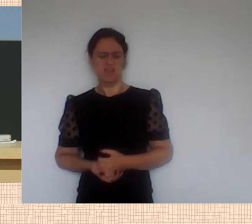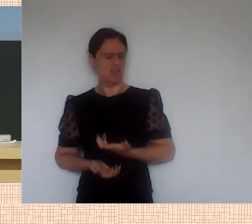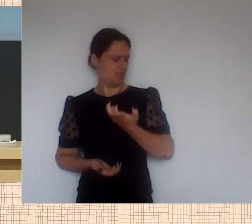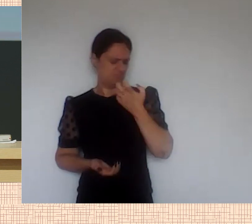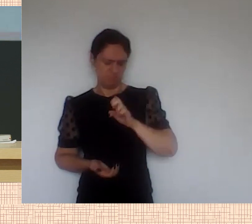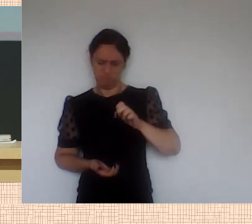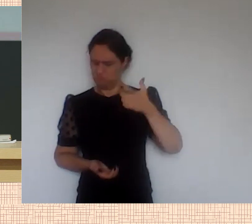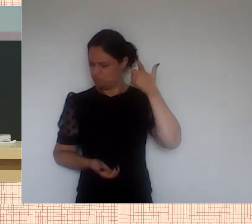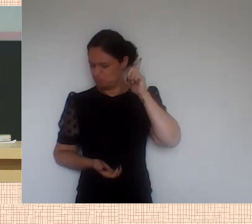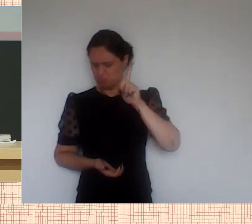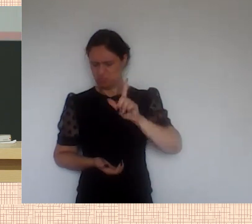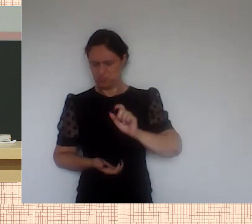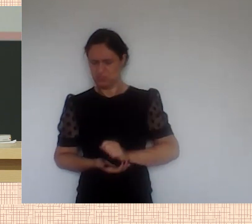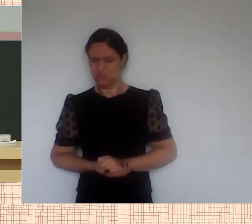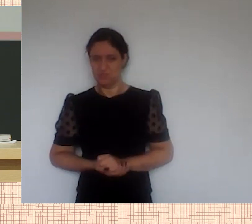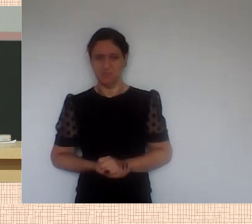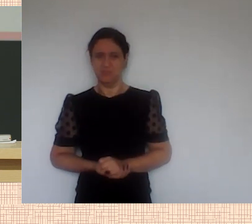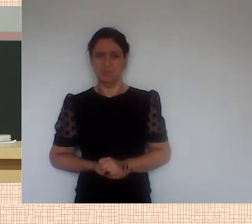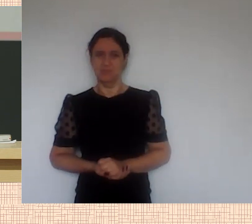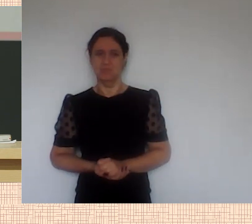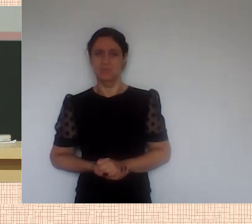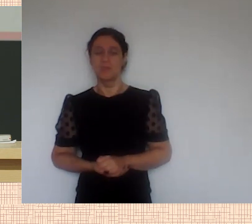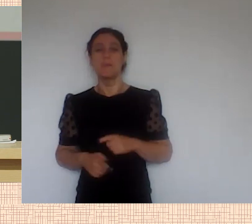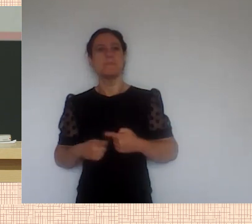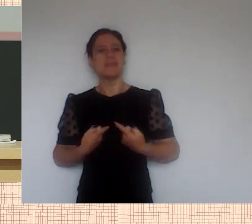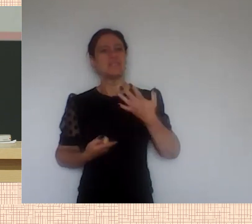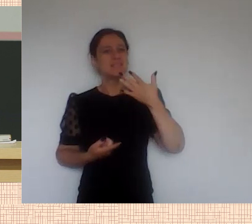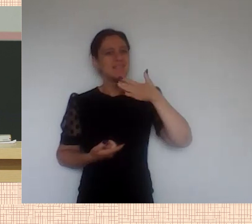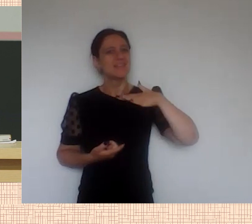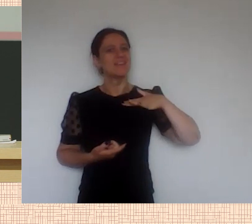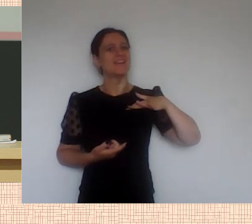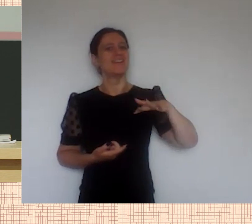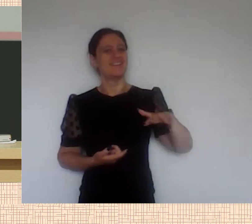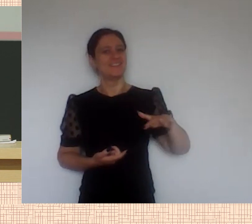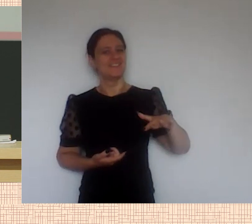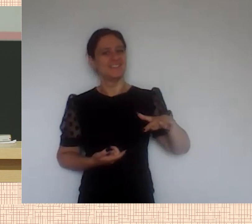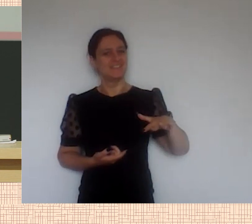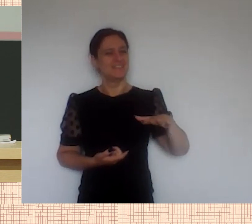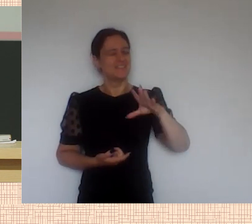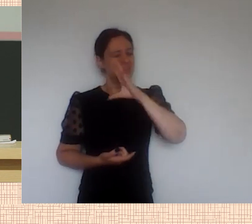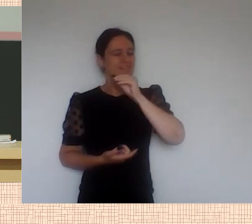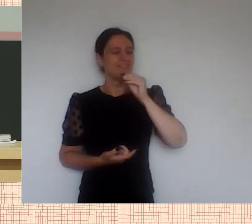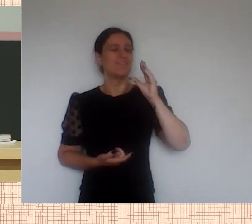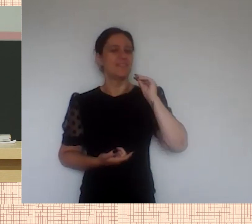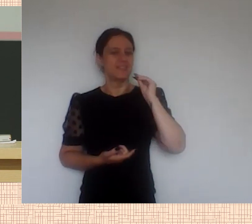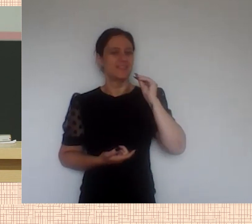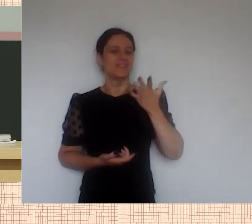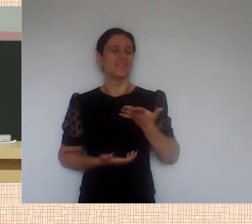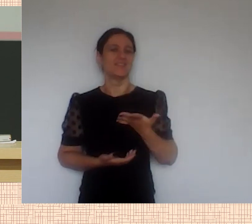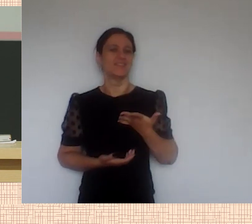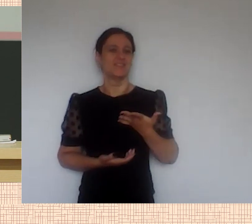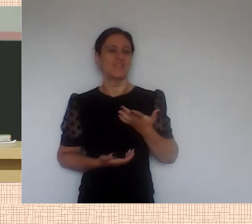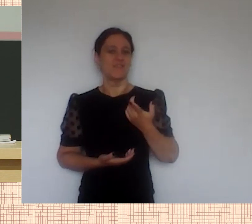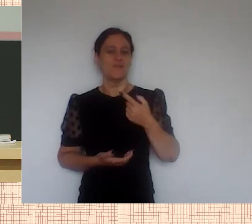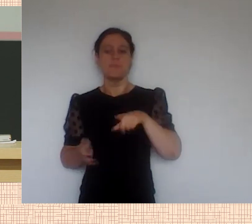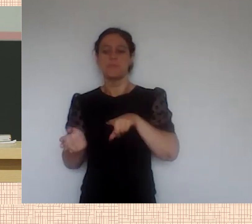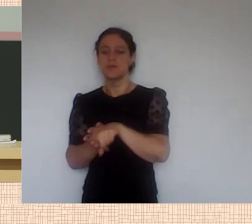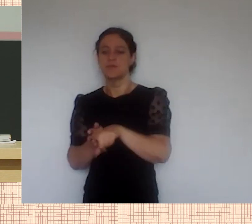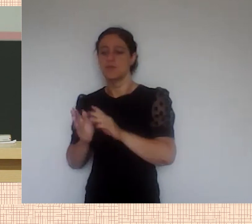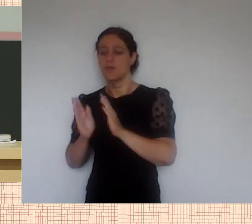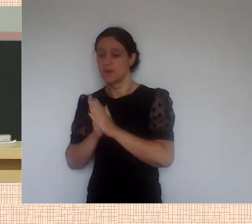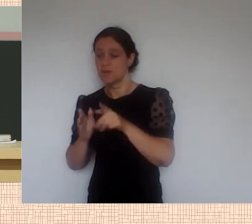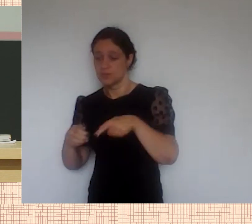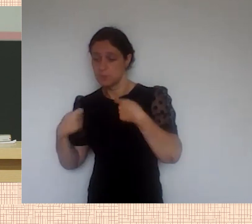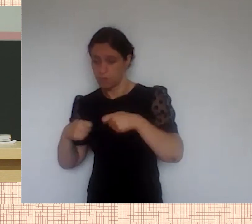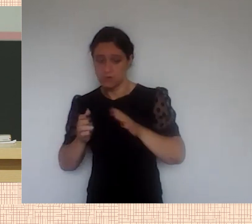Agora criança não. Criança pré-adolescente, vai atrás do outro. Posso orar por você? Posso orar por você? Posso orar por você?